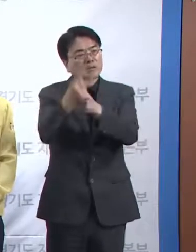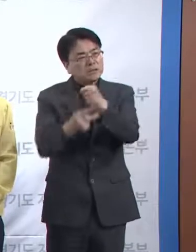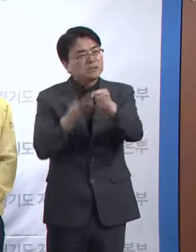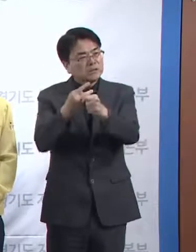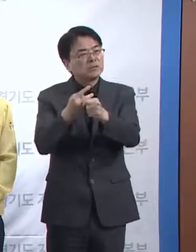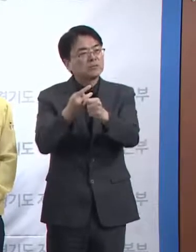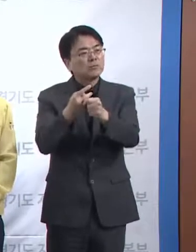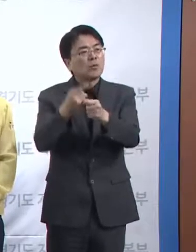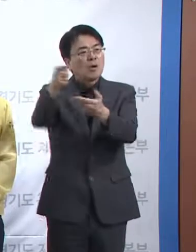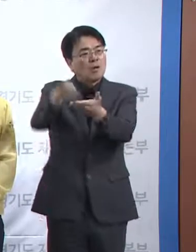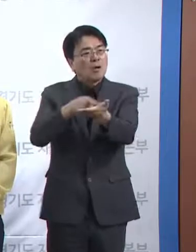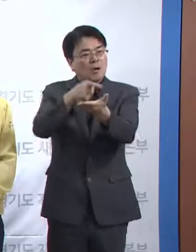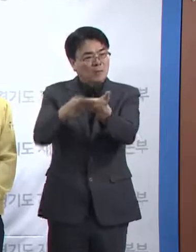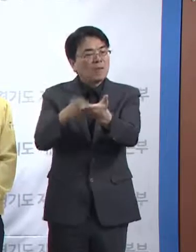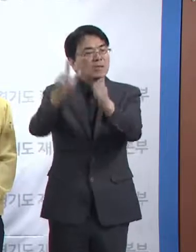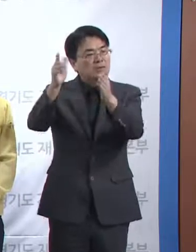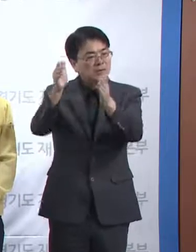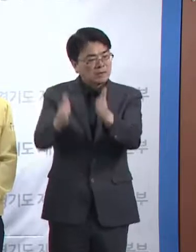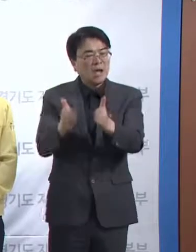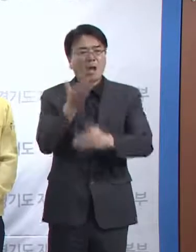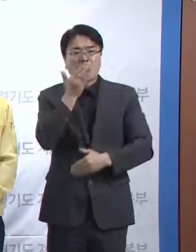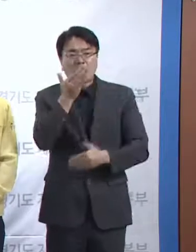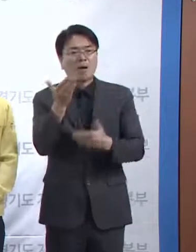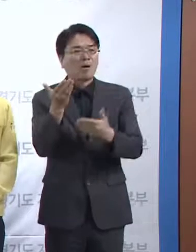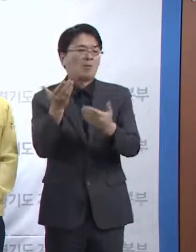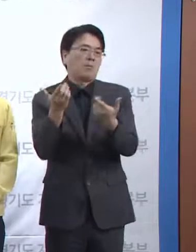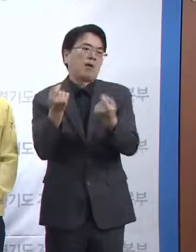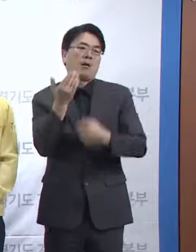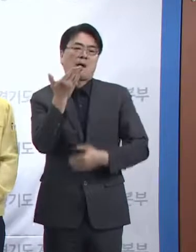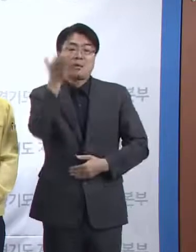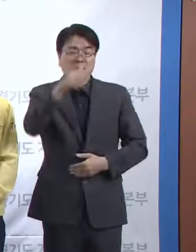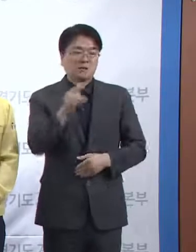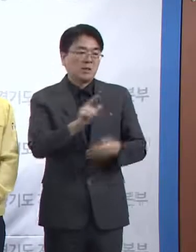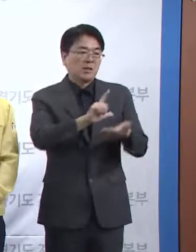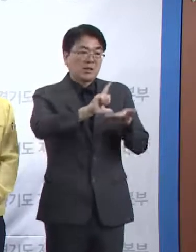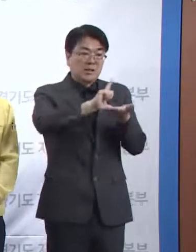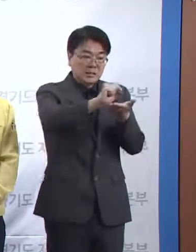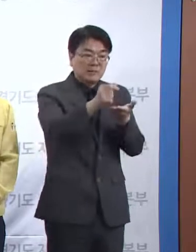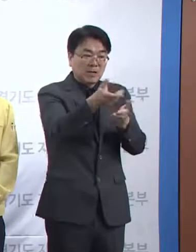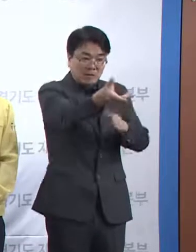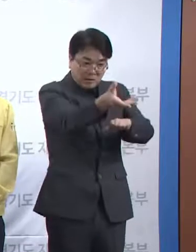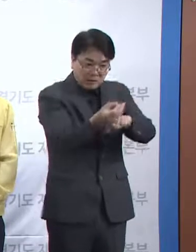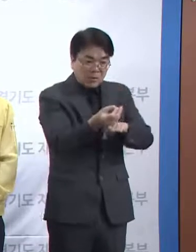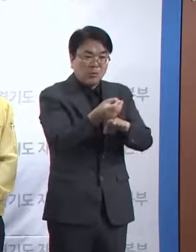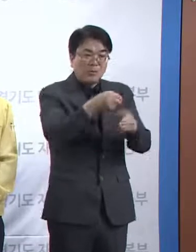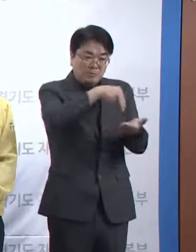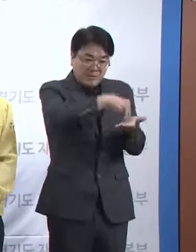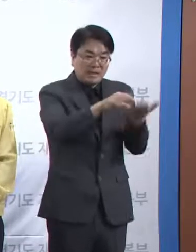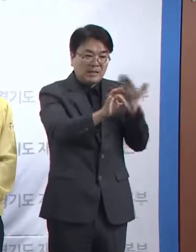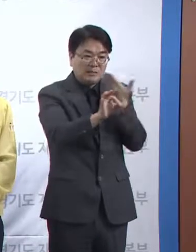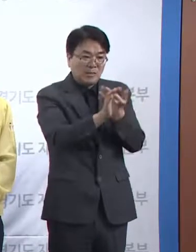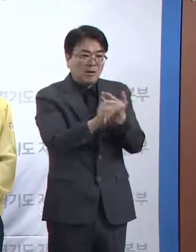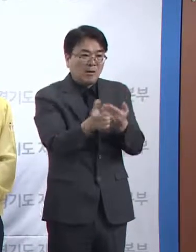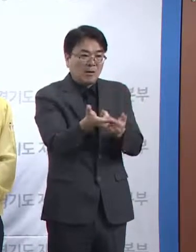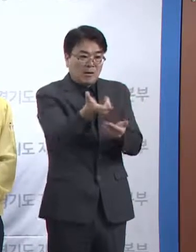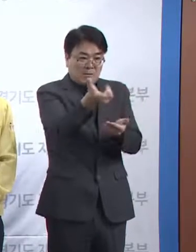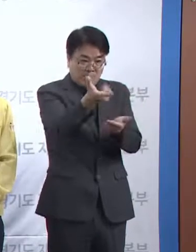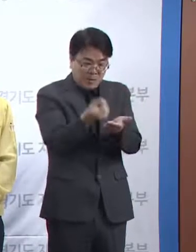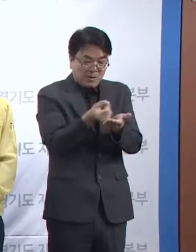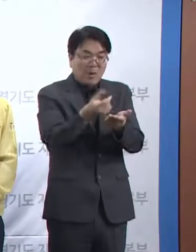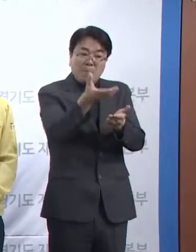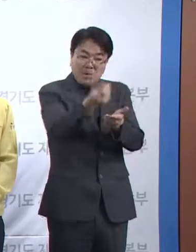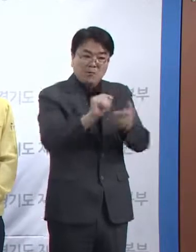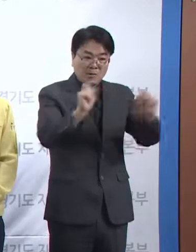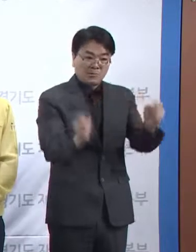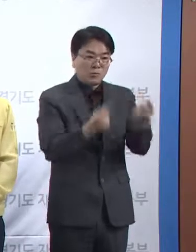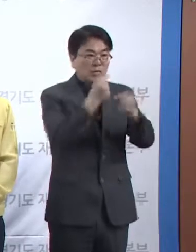지방채는 실제로 일정 시기 안에 반드시 갚아야 합니다. 그런 문제 때문에 쉽게 결정하기 어려운 문제이긴 한데